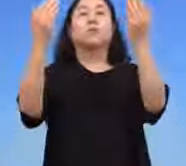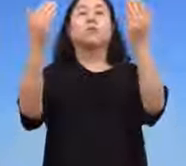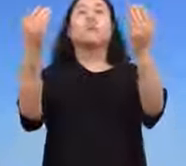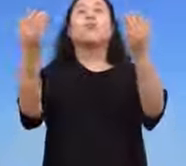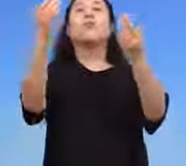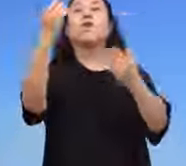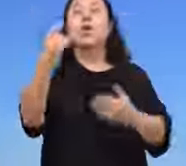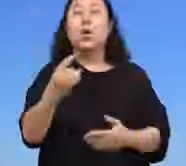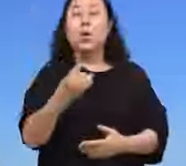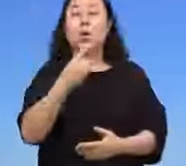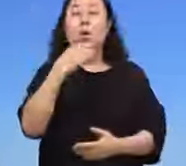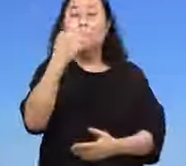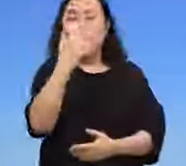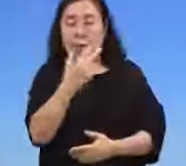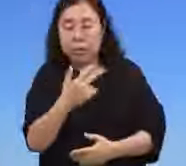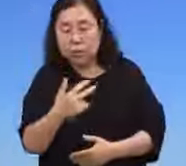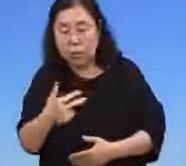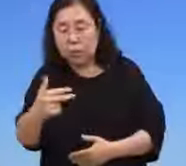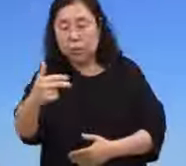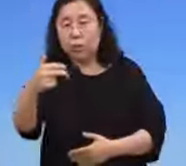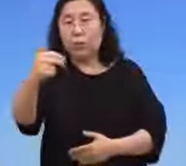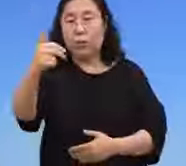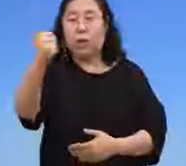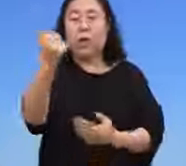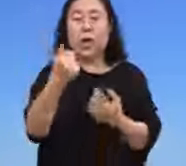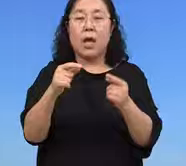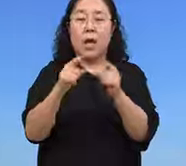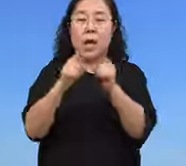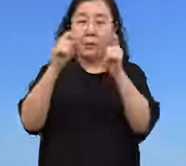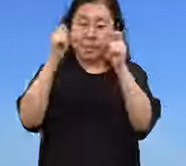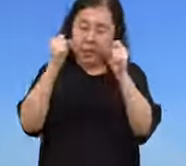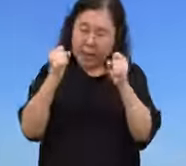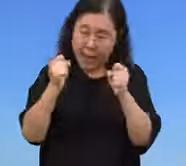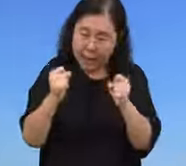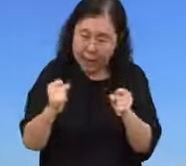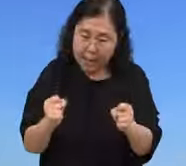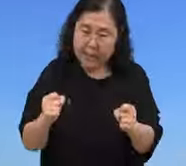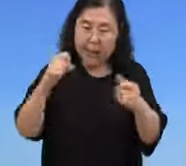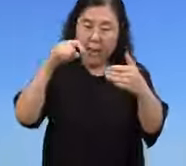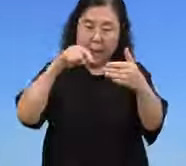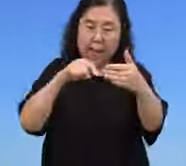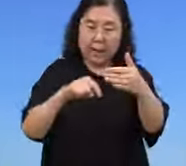뜨거움으로 찬양합니다. 오직 주의 임재 안에 갇혀